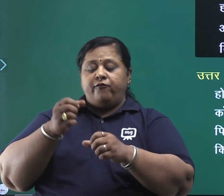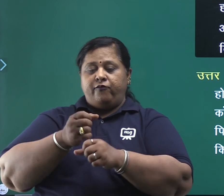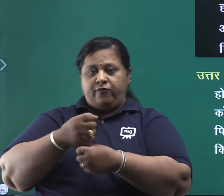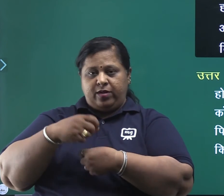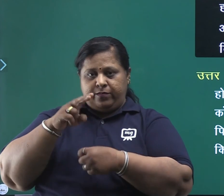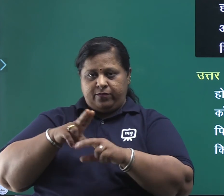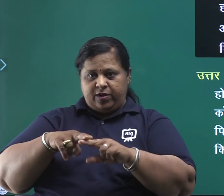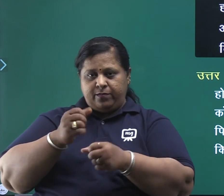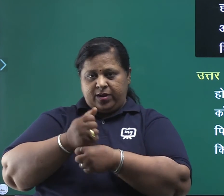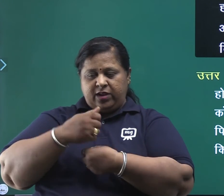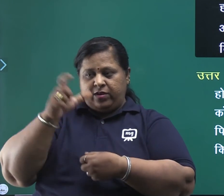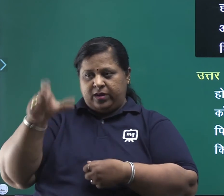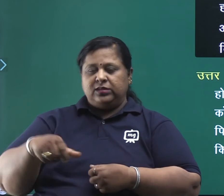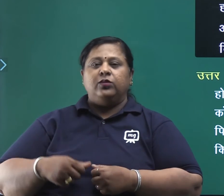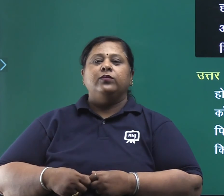फिल्मकार